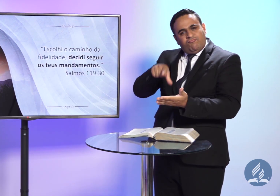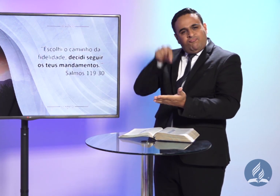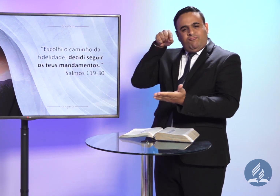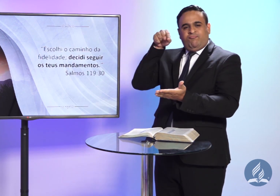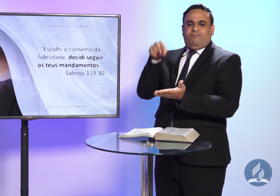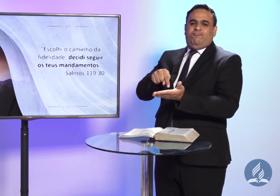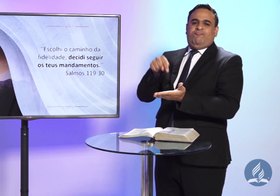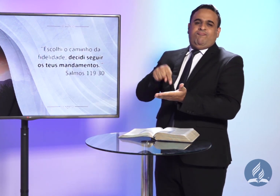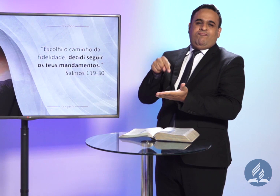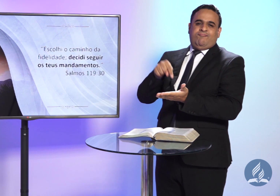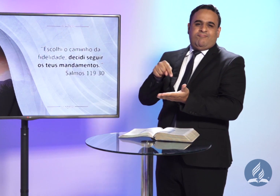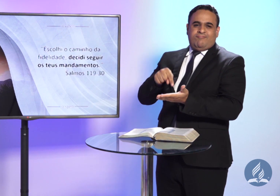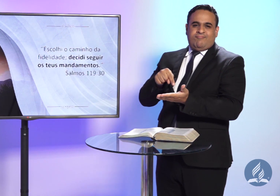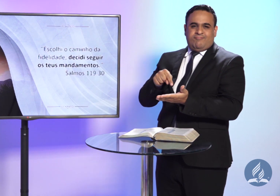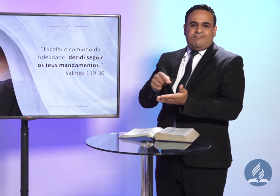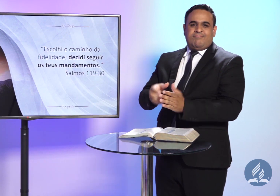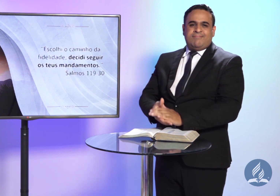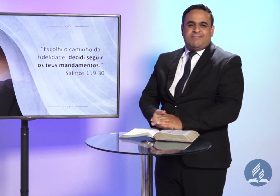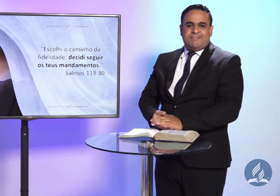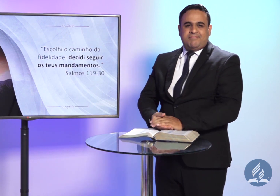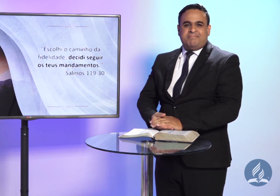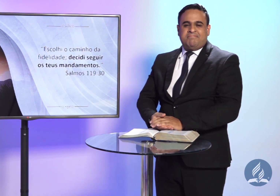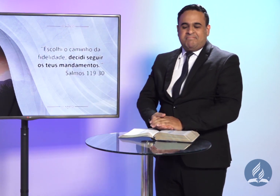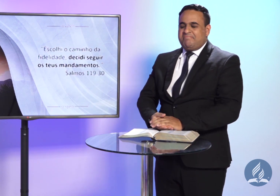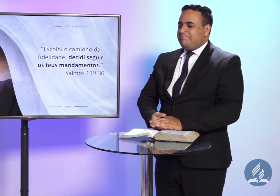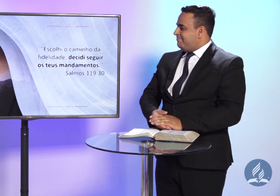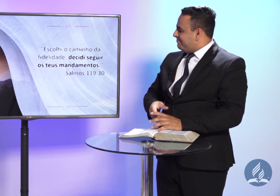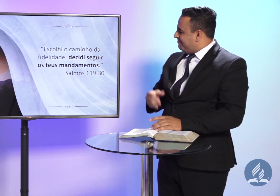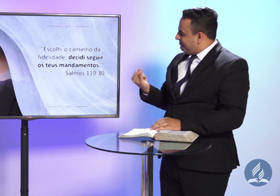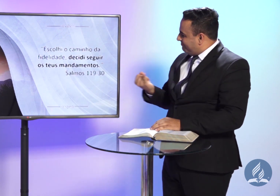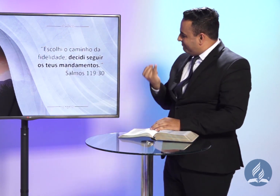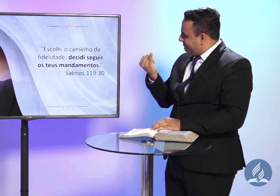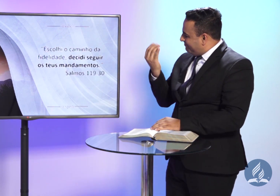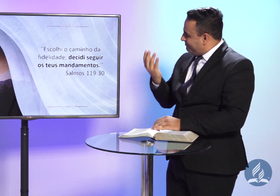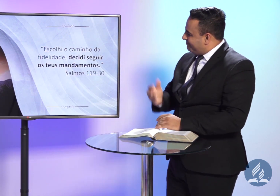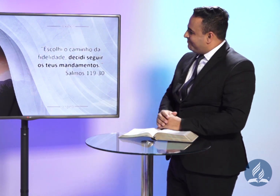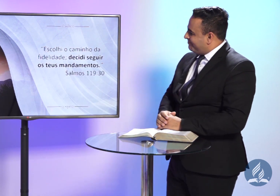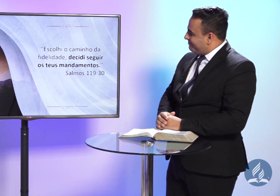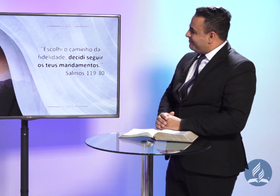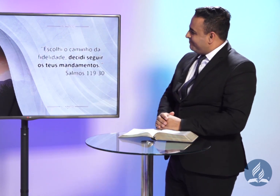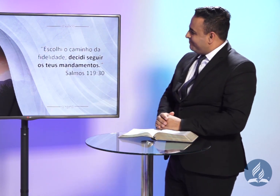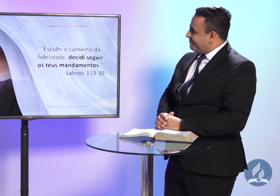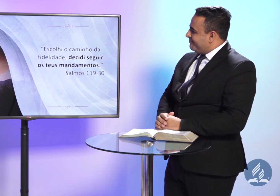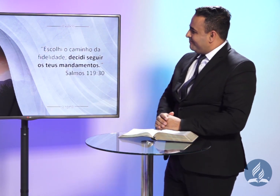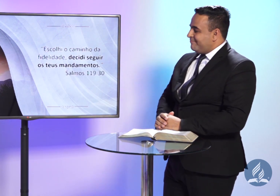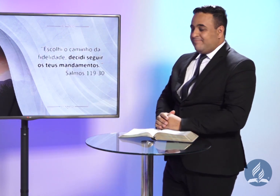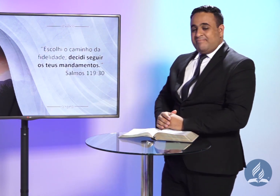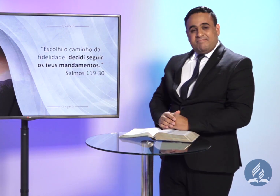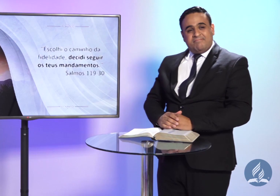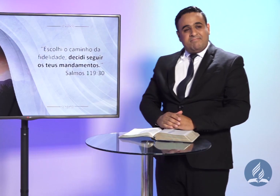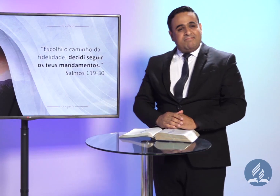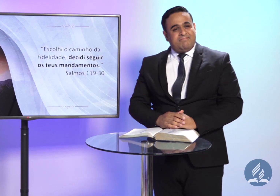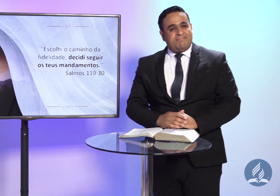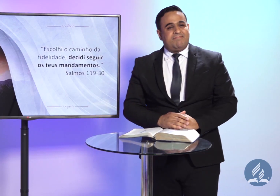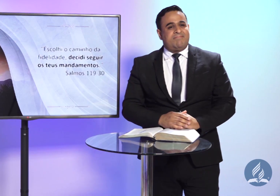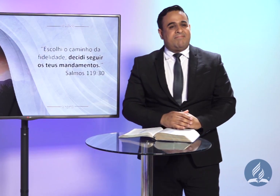decidiu obedecer a palavra de Deus. Olha que verso importante e olha que coisa boa isso.